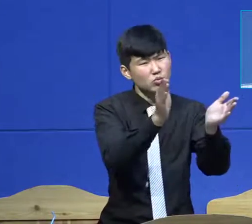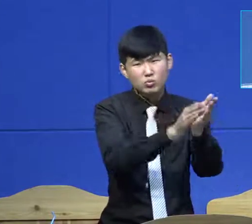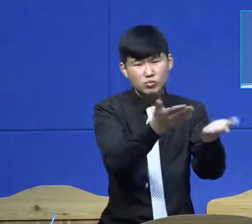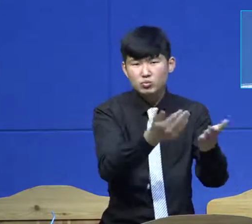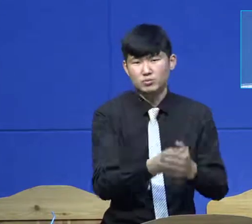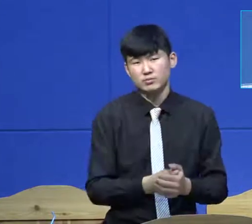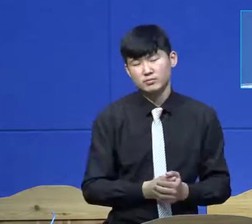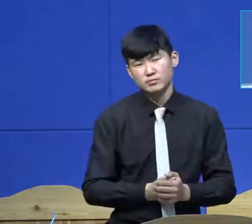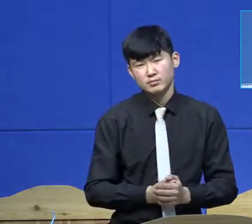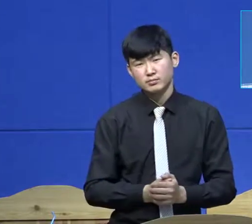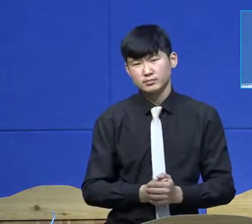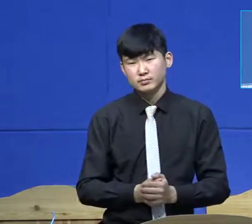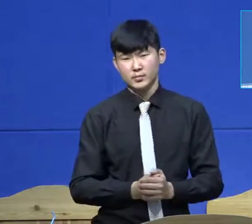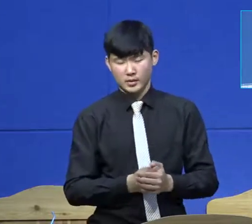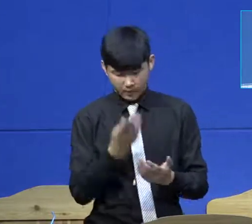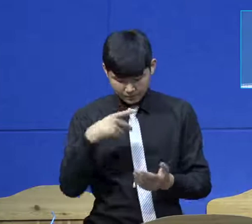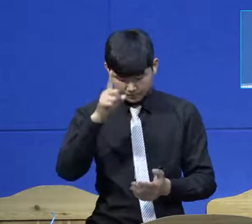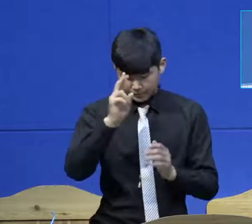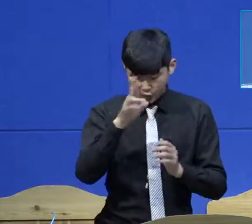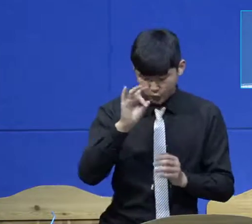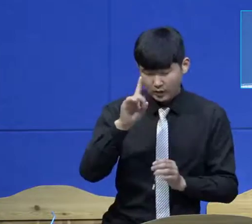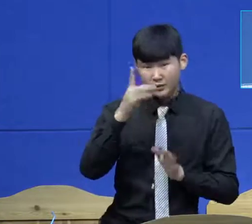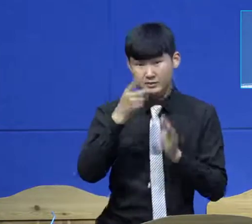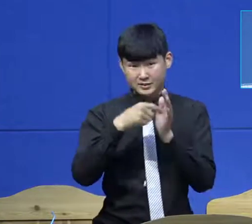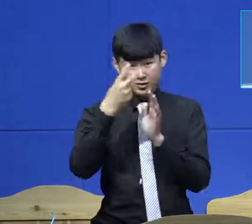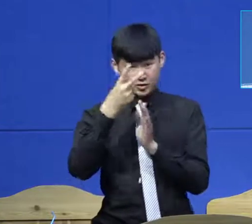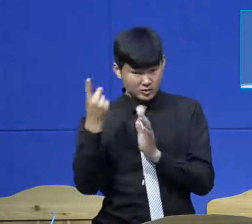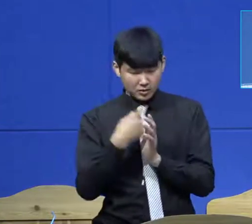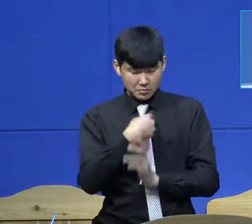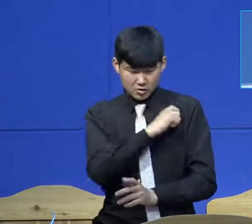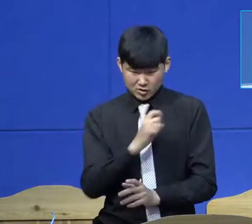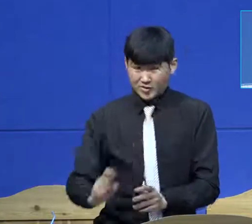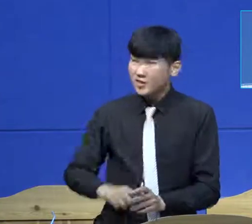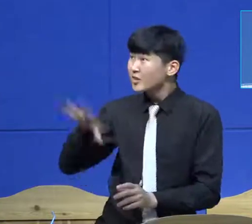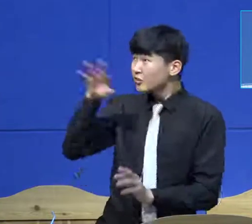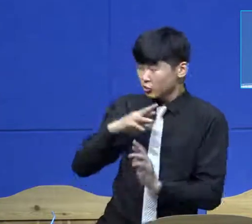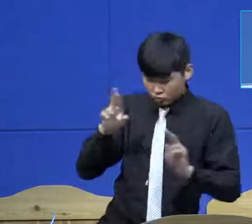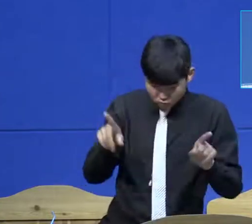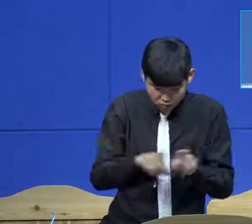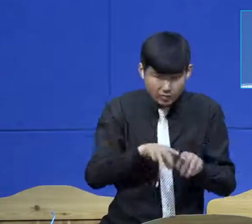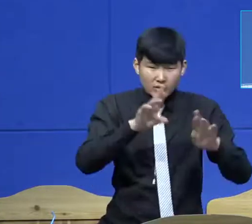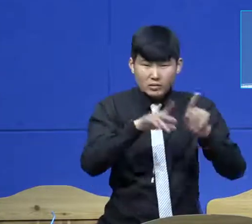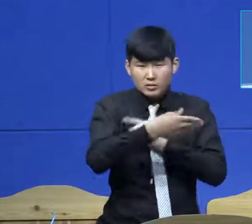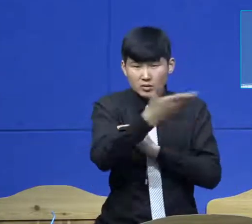Тэгээд 1-р Коринт 11:1-ээс харуул би Христийг дуурайдаг шиг та нар намайг дуурайчид бай.